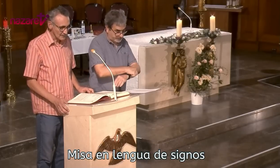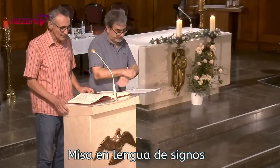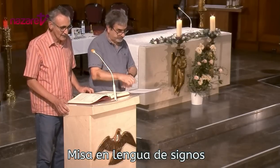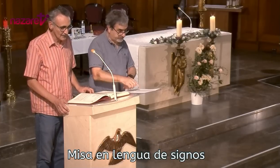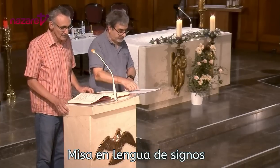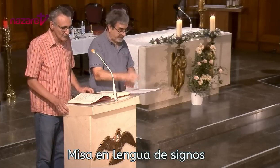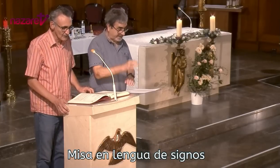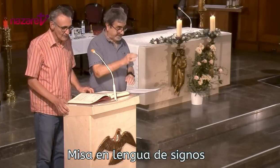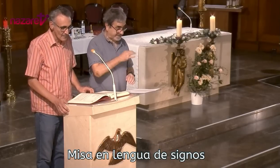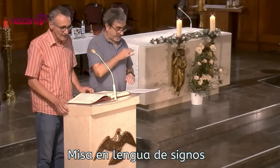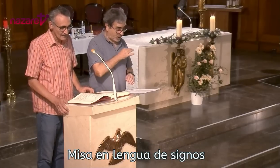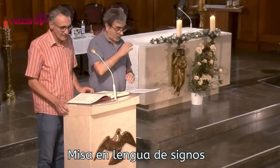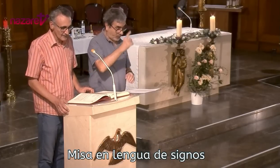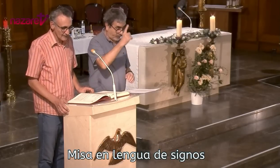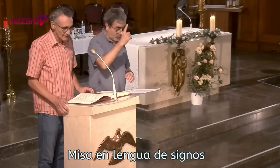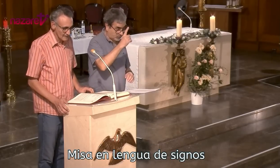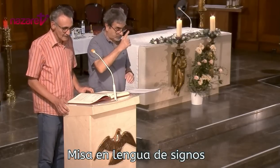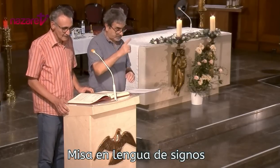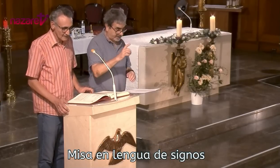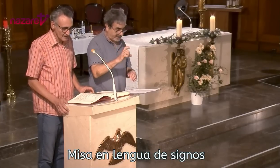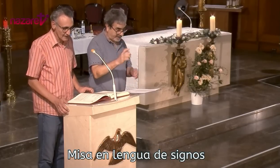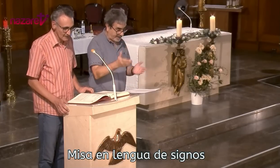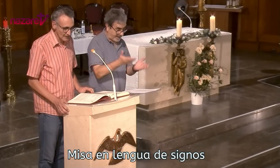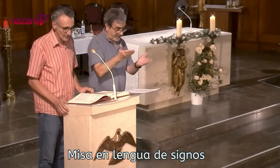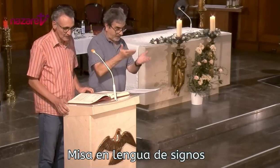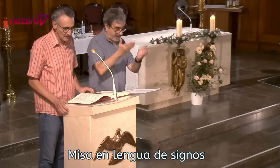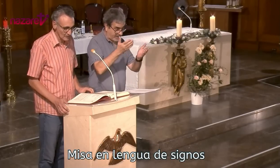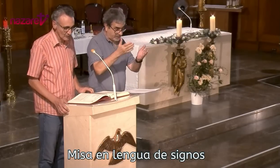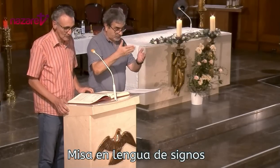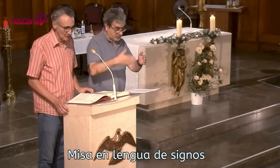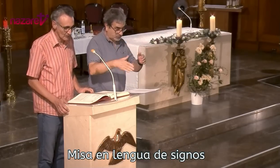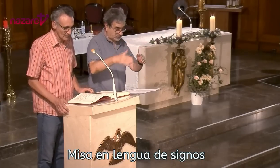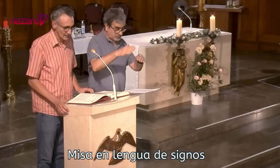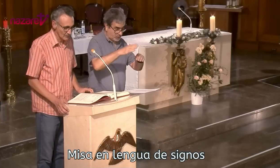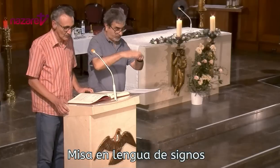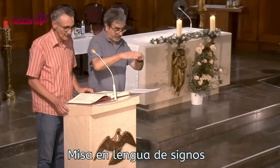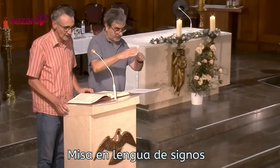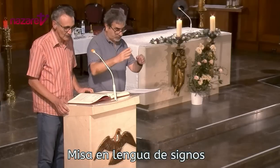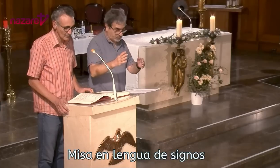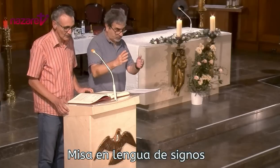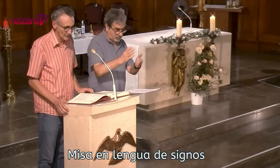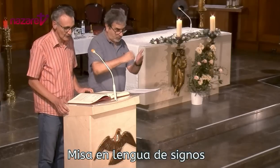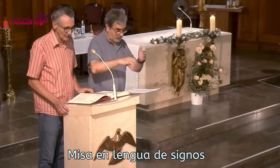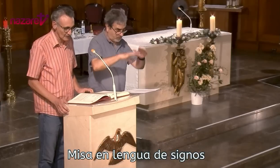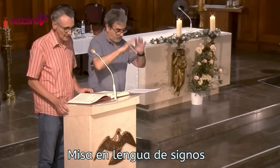El Señor se eleva sobre todos los pueblos, su gloria sobre los cielos.